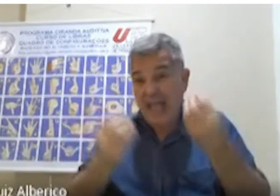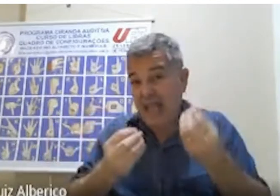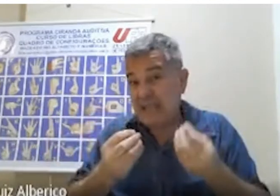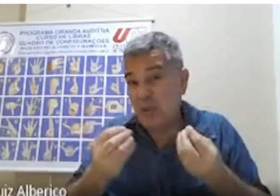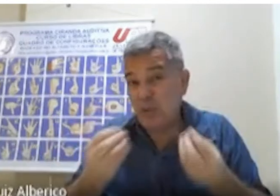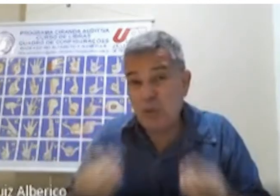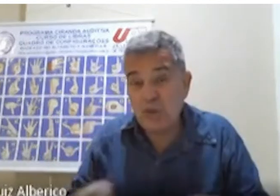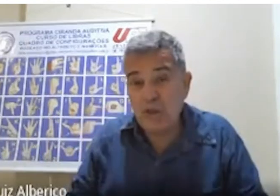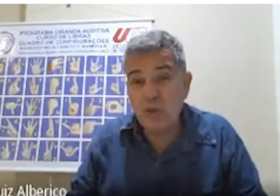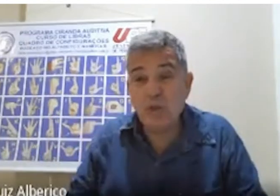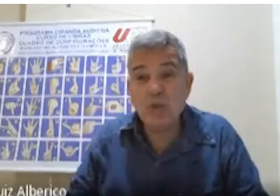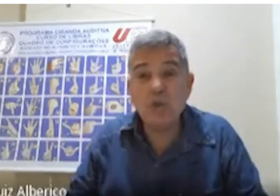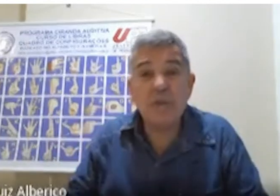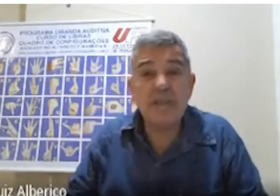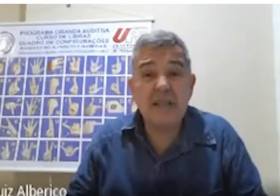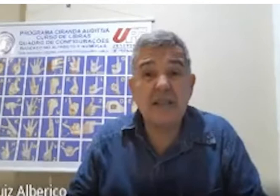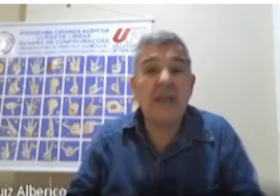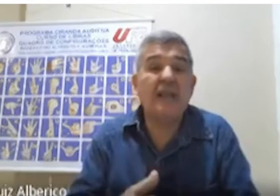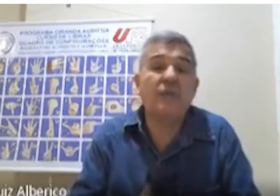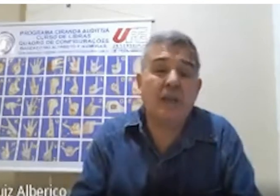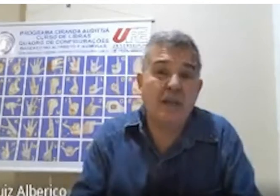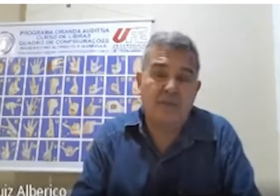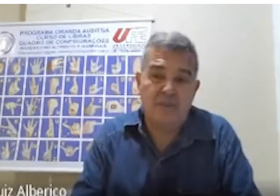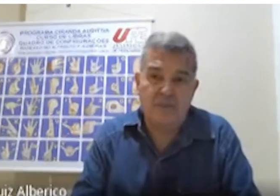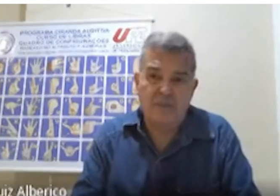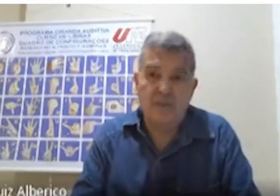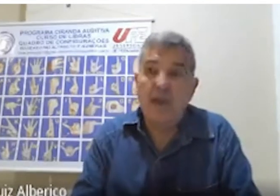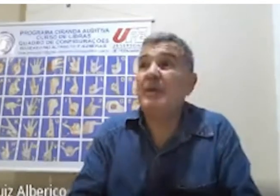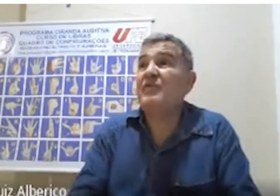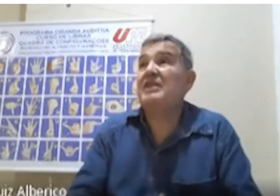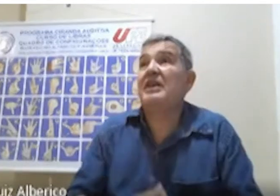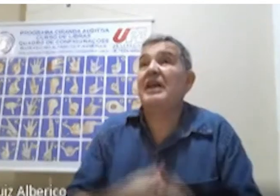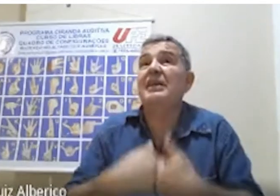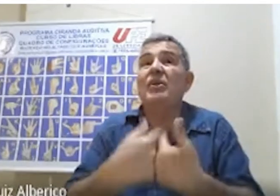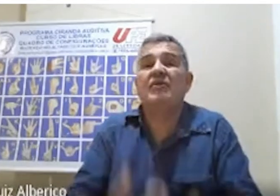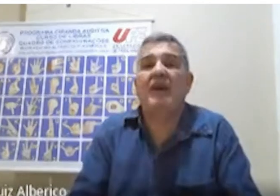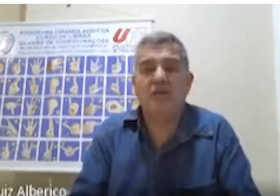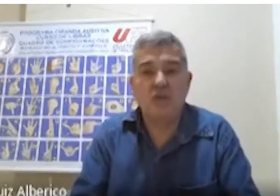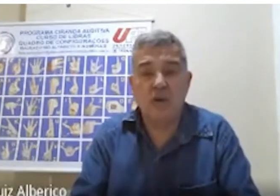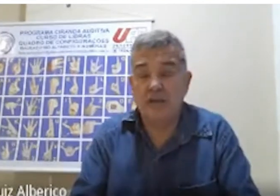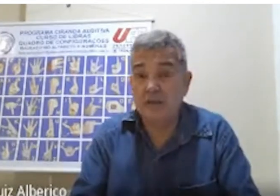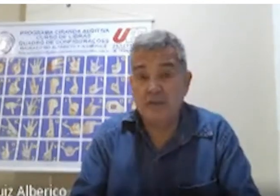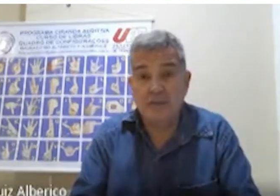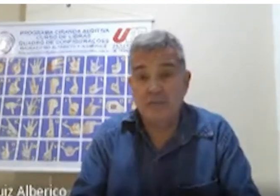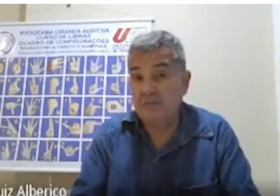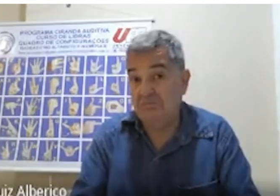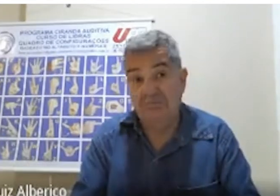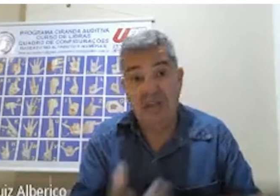Então, é esta construção que o surdo precisa ter e não tem. Ah, mas você está querendo inovar a